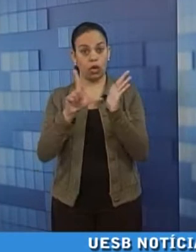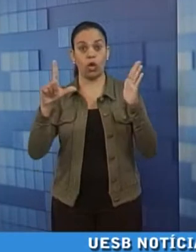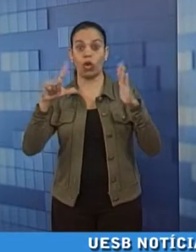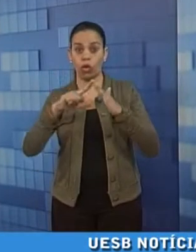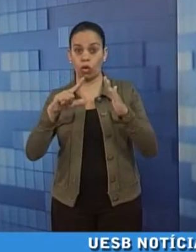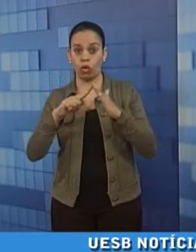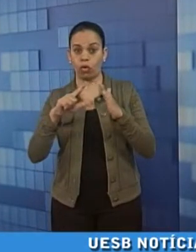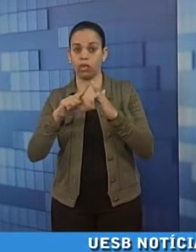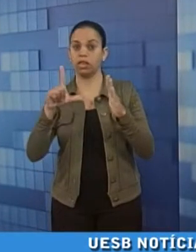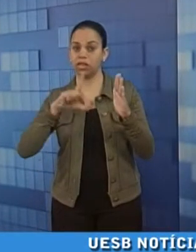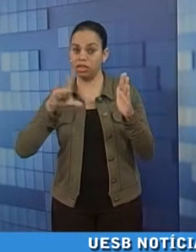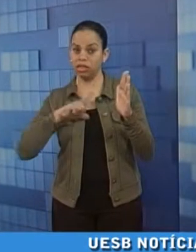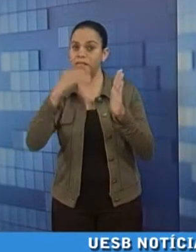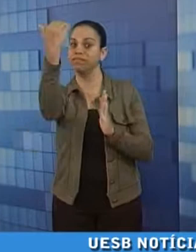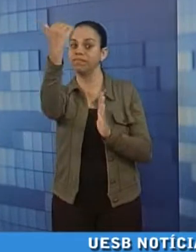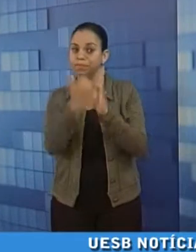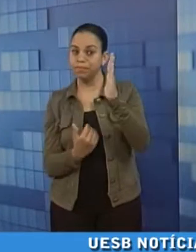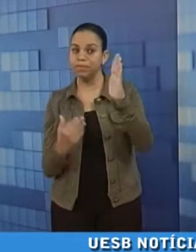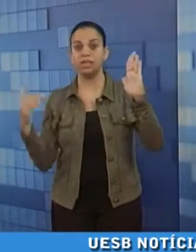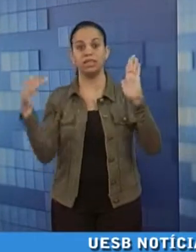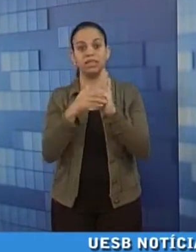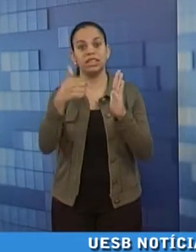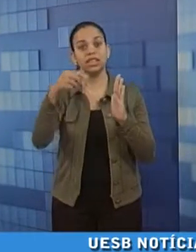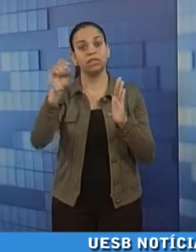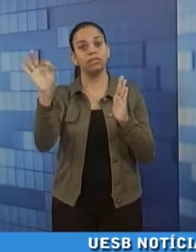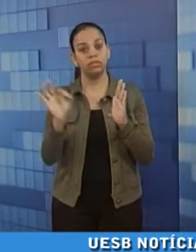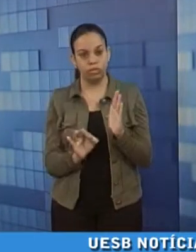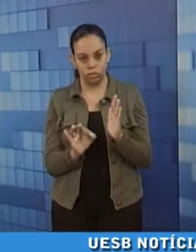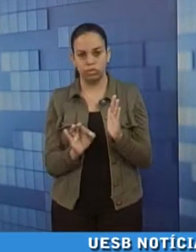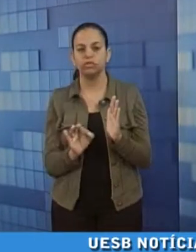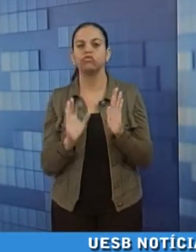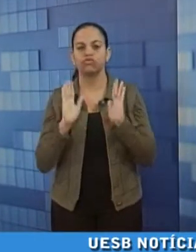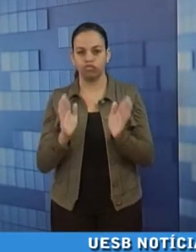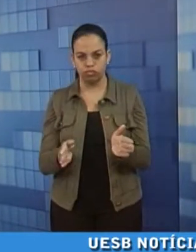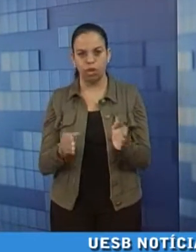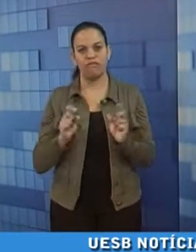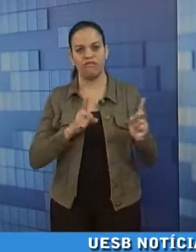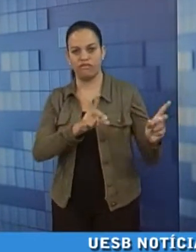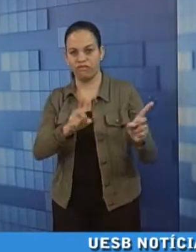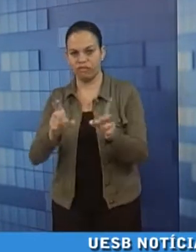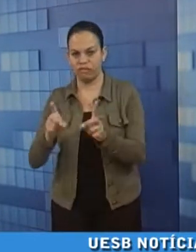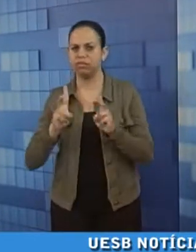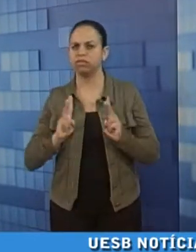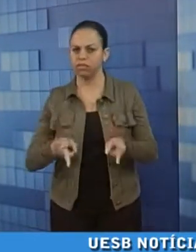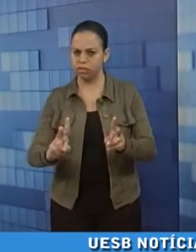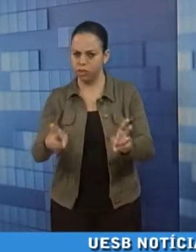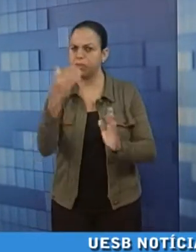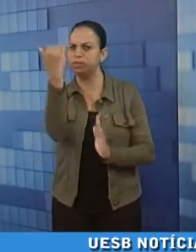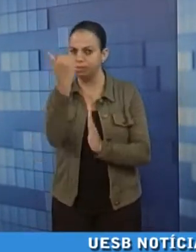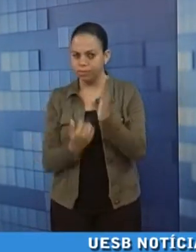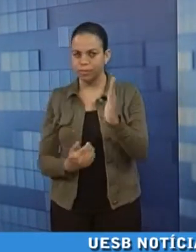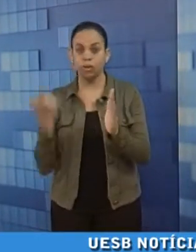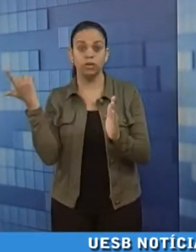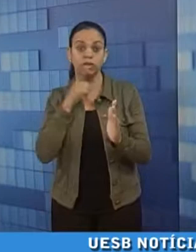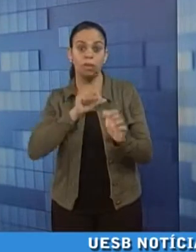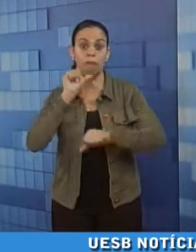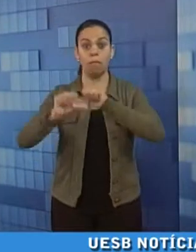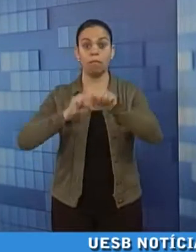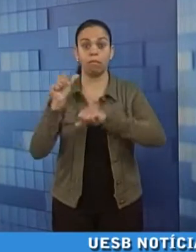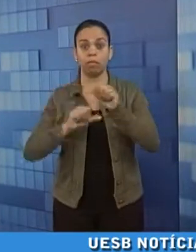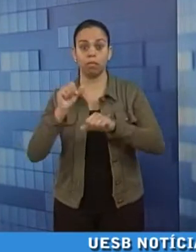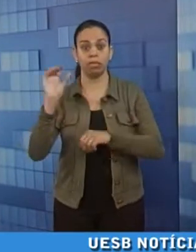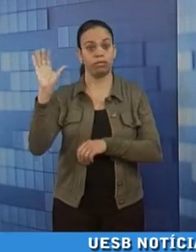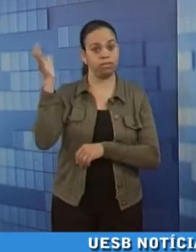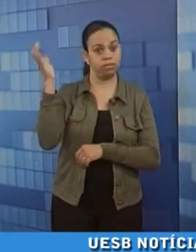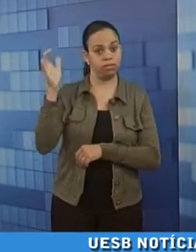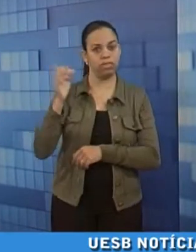As lojas estão dando descontos de até 70%. As liquidações, que sempre acontecem nas mudanças de estação,